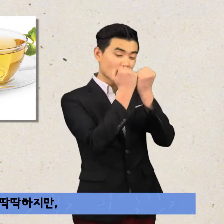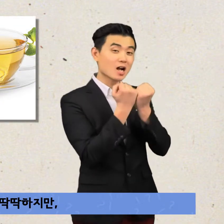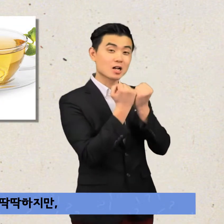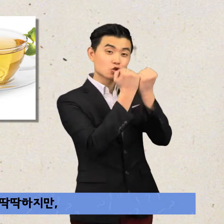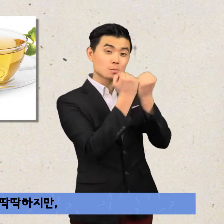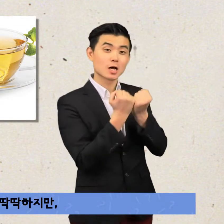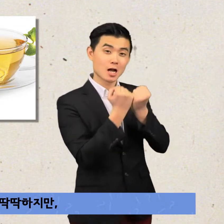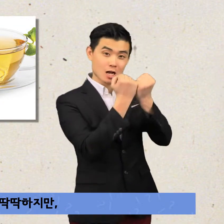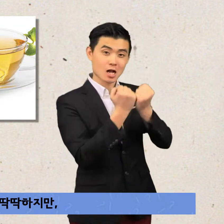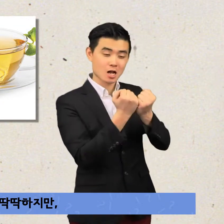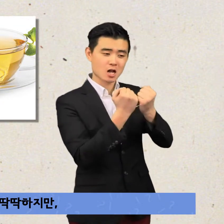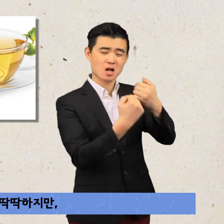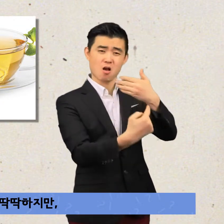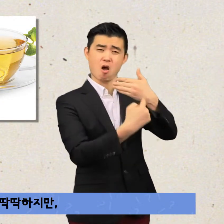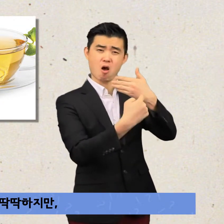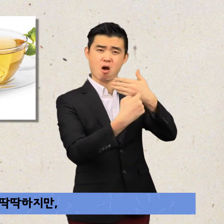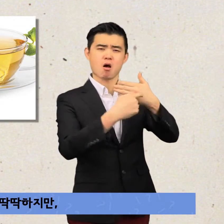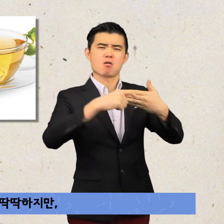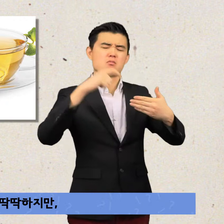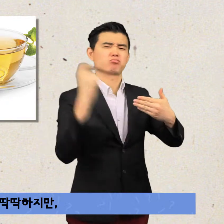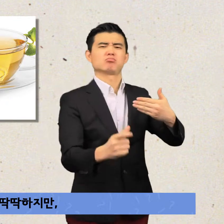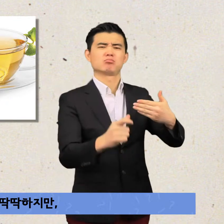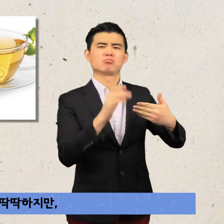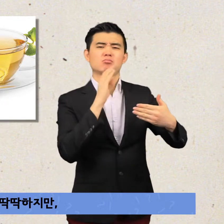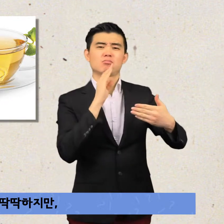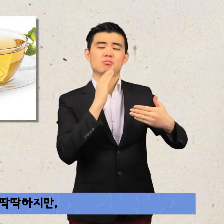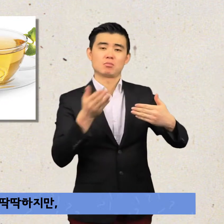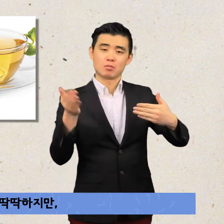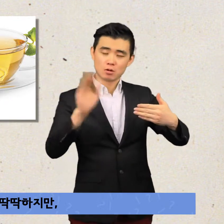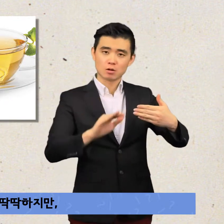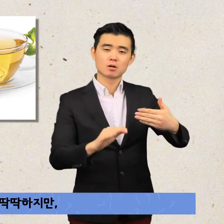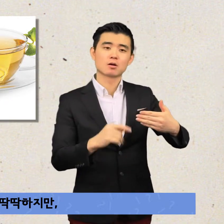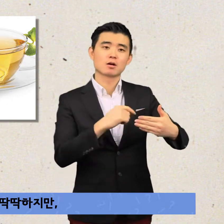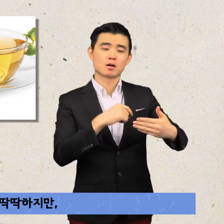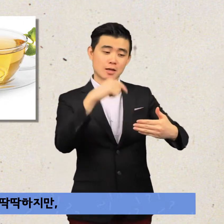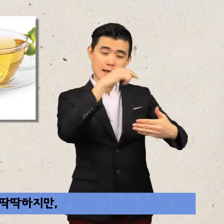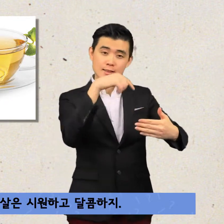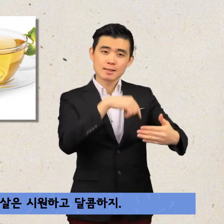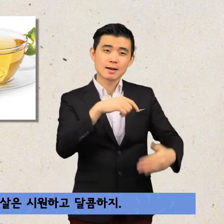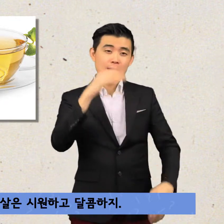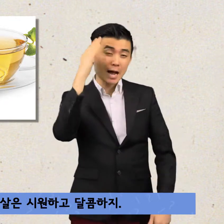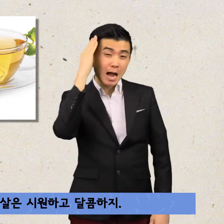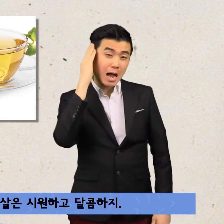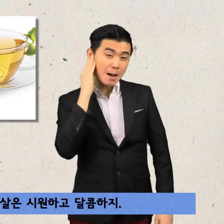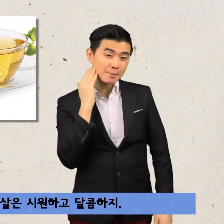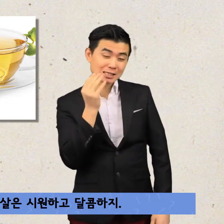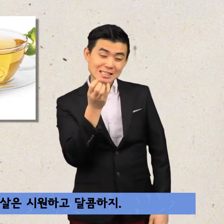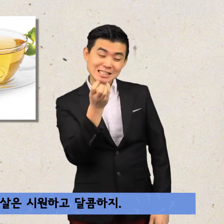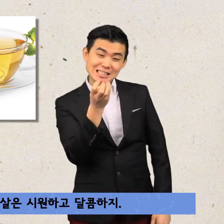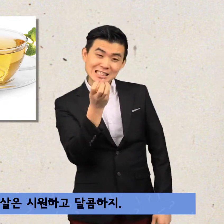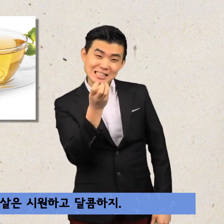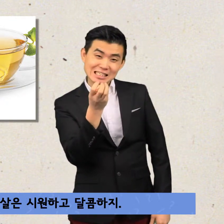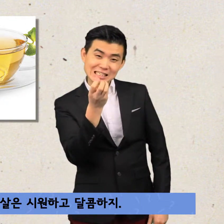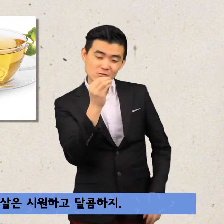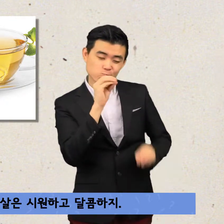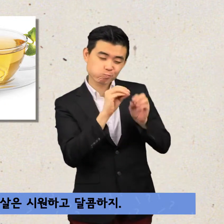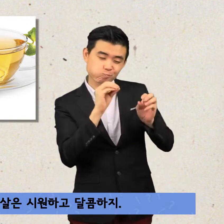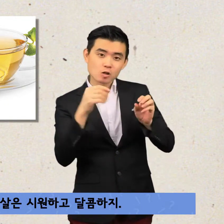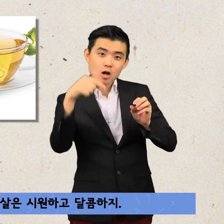수박 겉은 딱딱하지만 까만 씨가 박힌